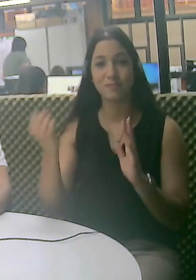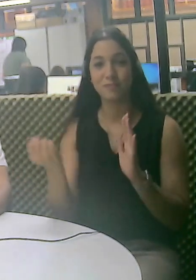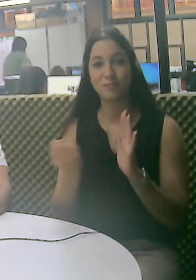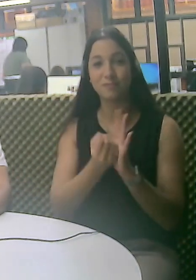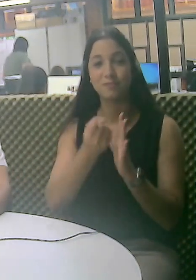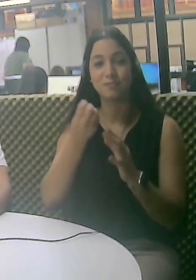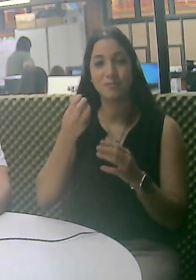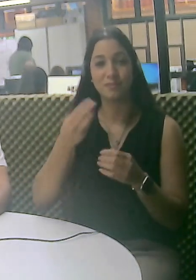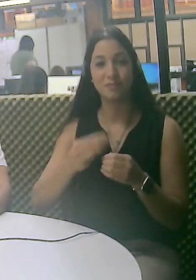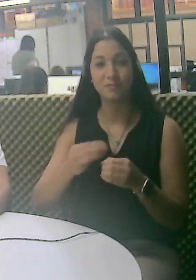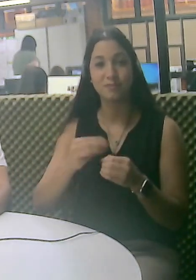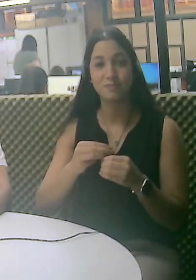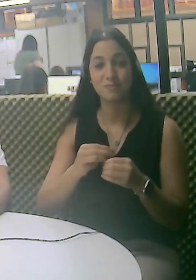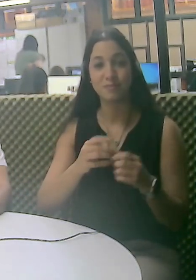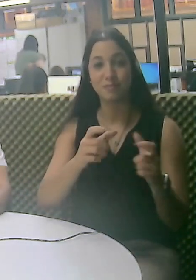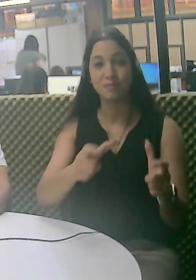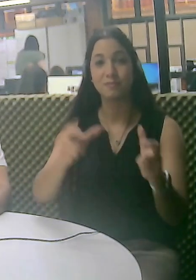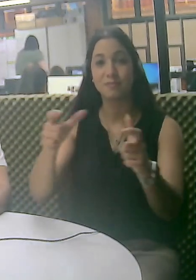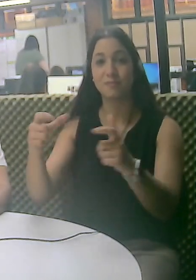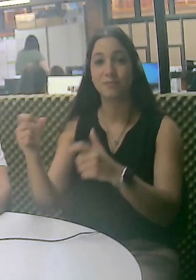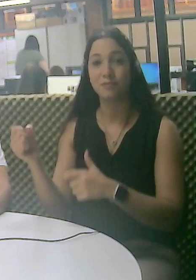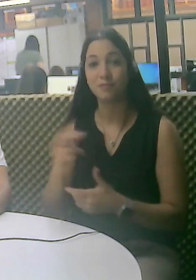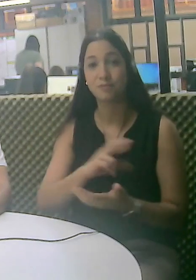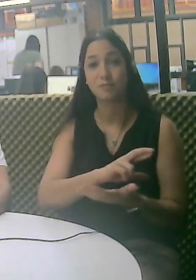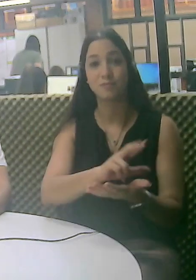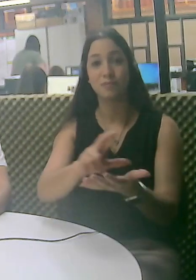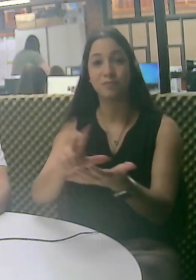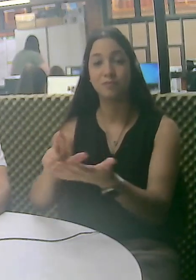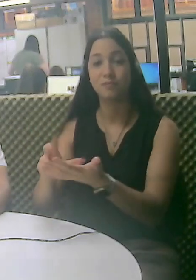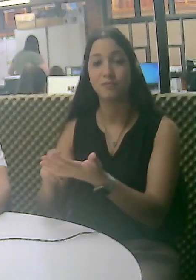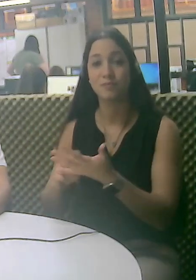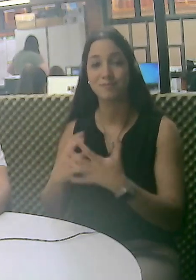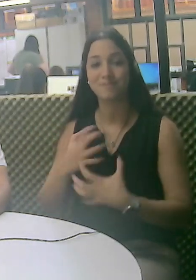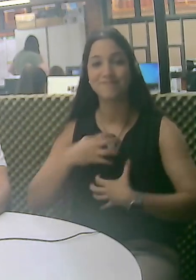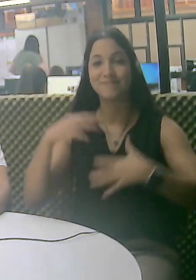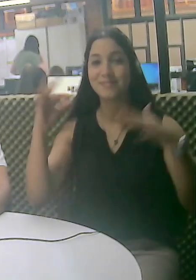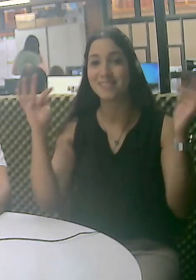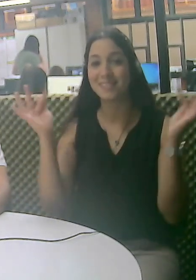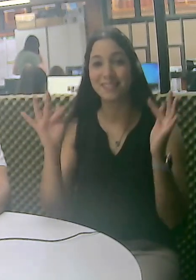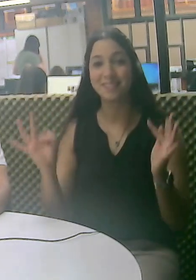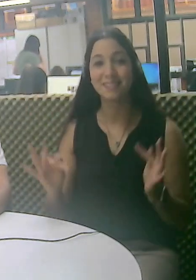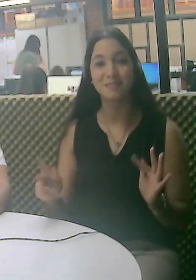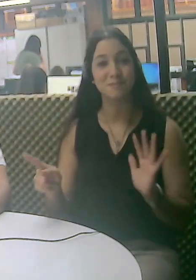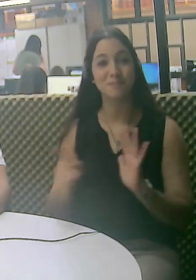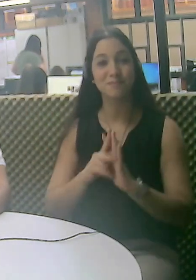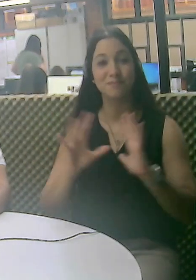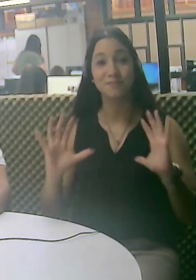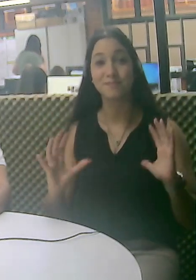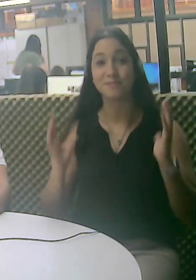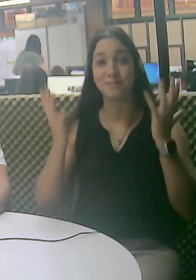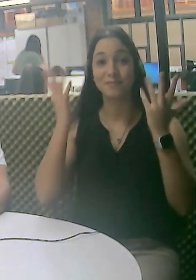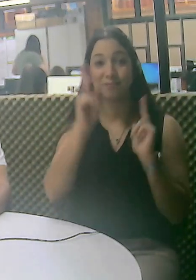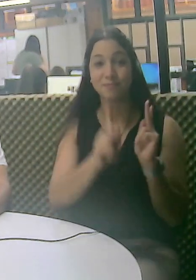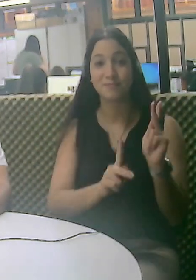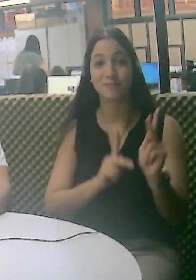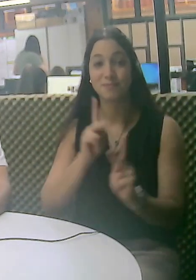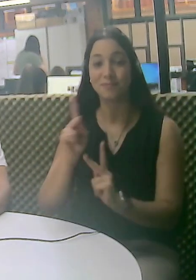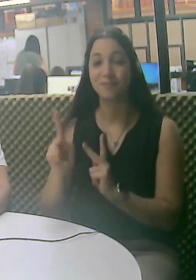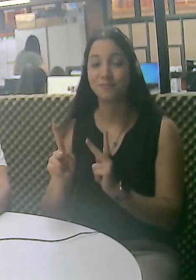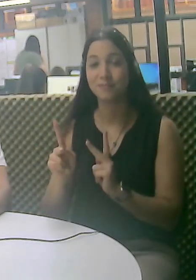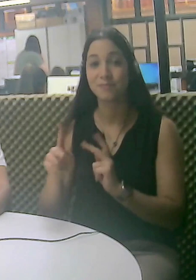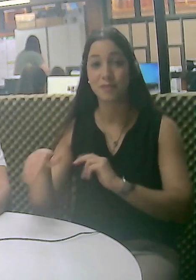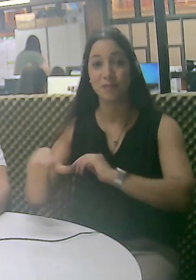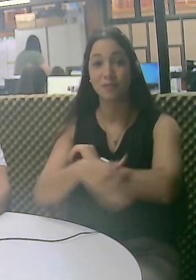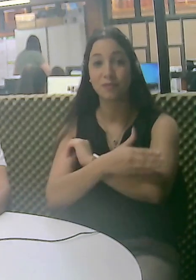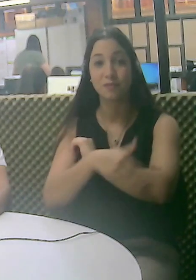município. Novos locais, programação diversificada e muita alegria são as marcas das comemorações populares. A